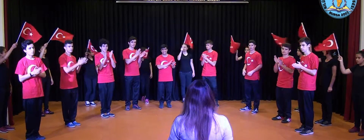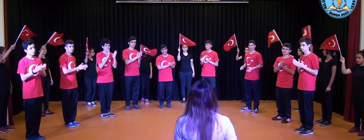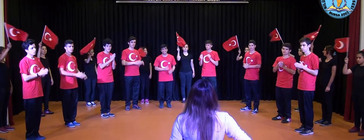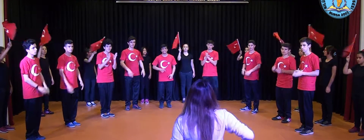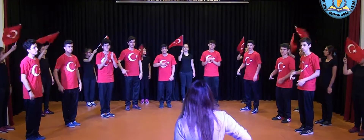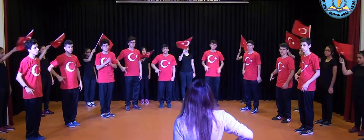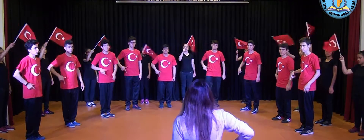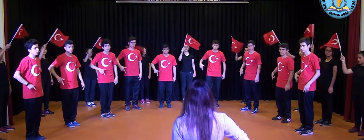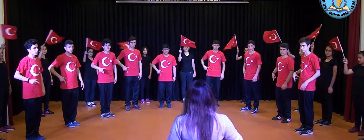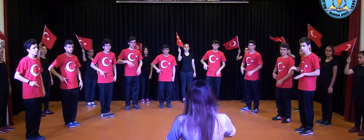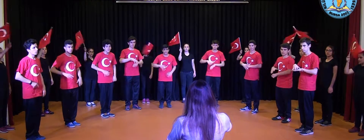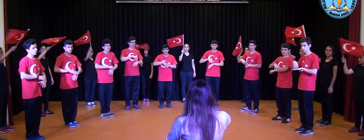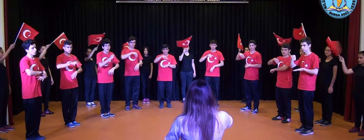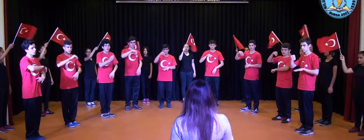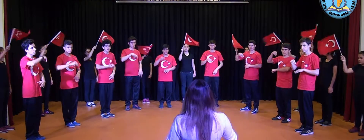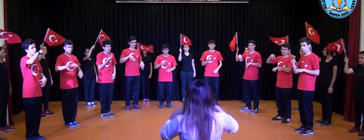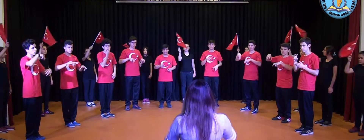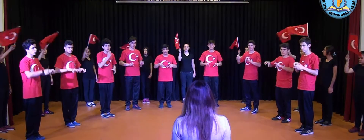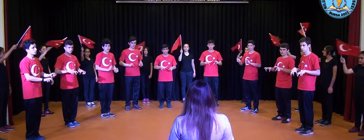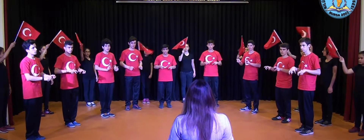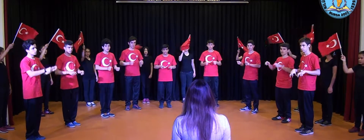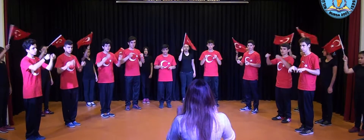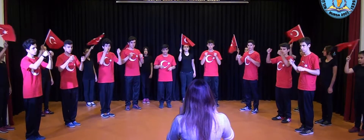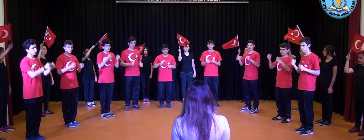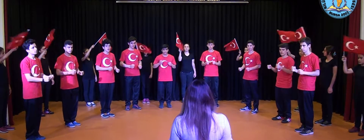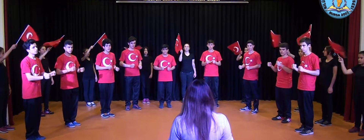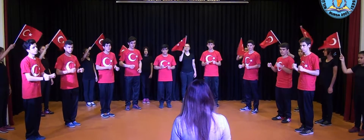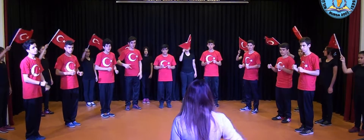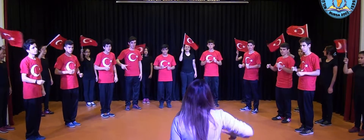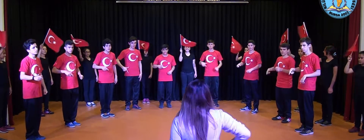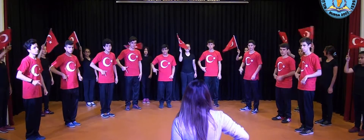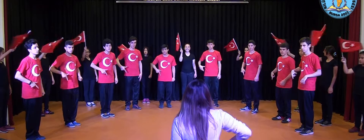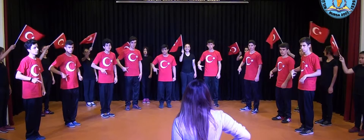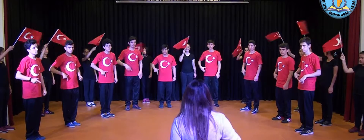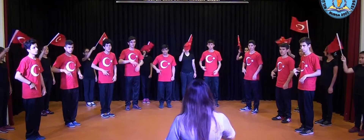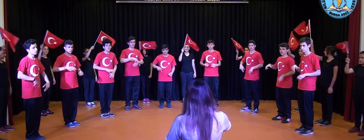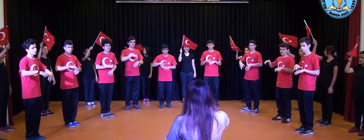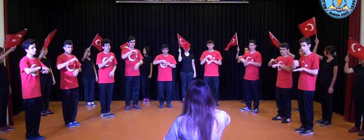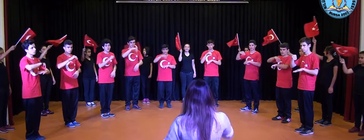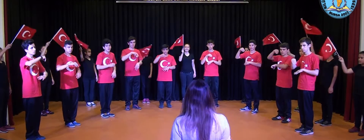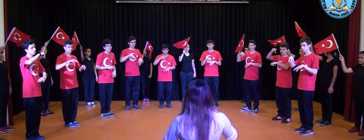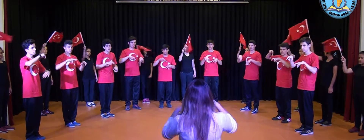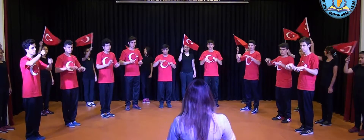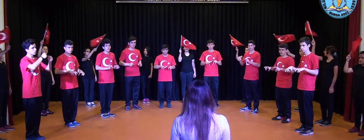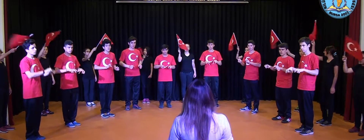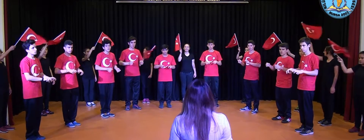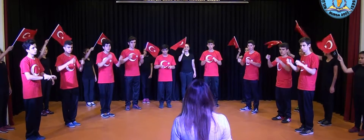İzmir'in dağlarında Oturdum kaldım İzmir'in dağlarında Oturdum